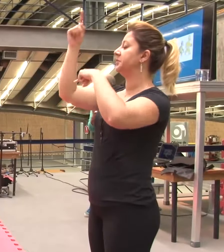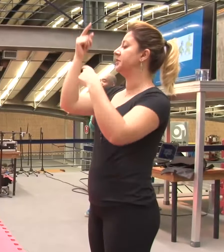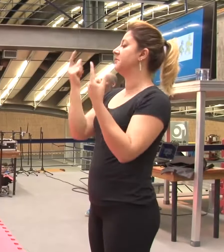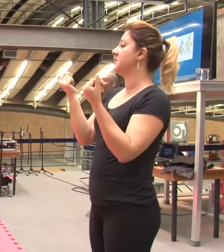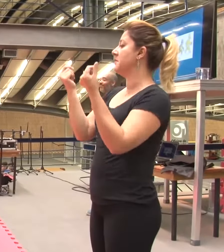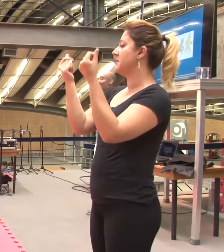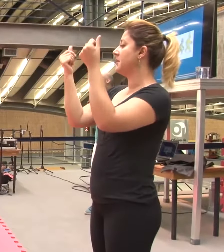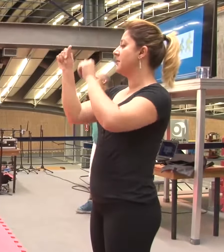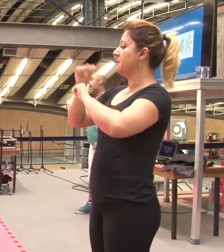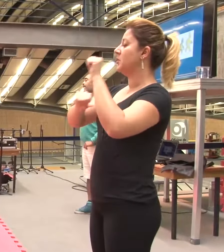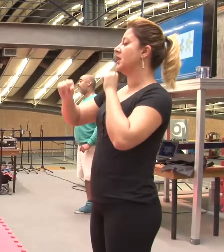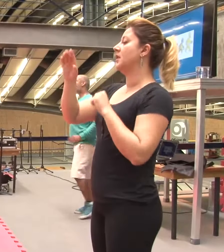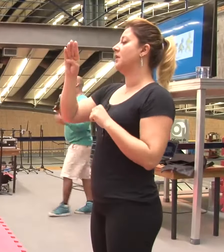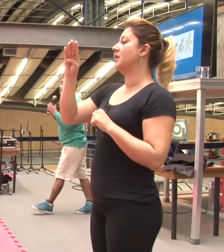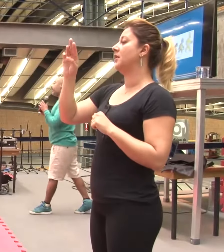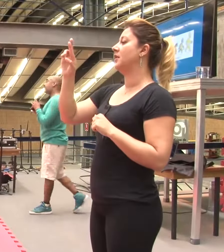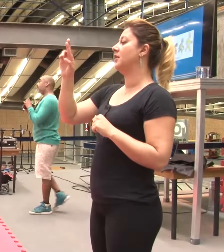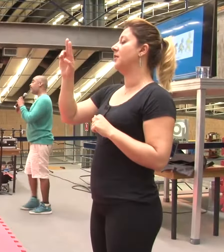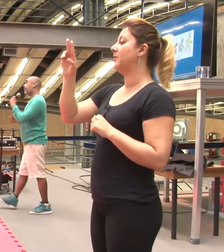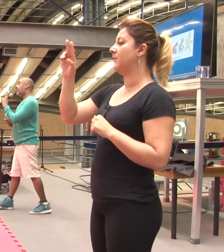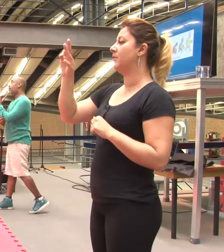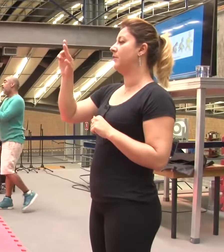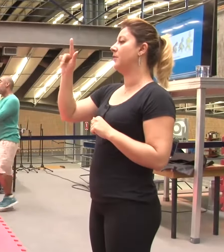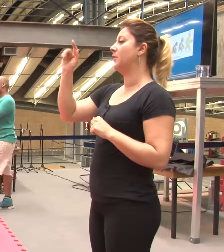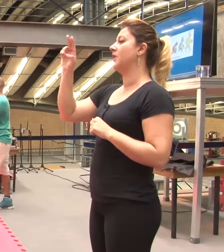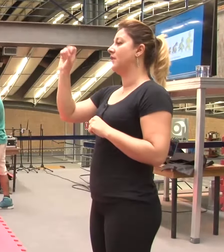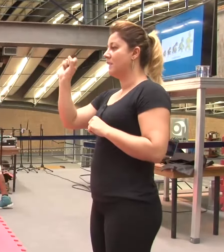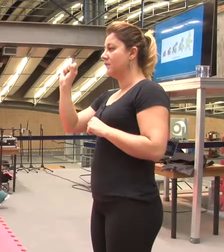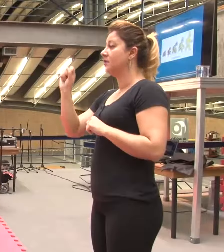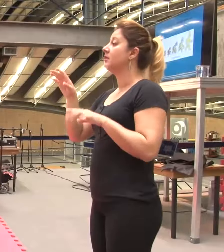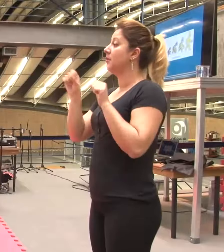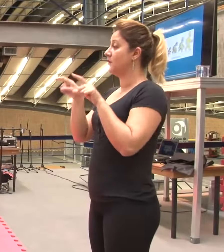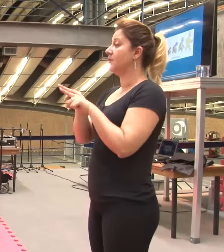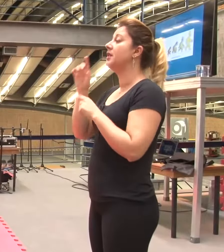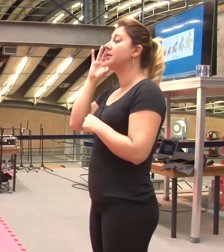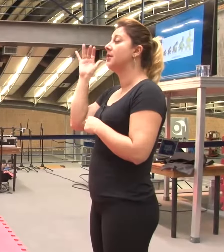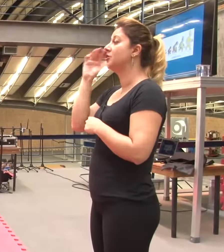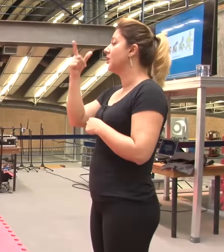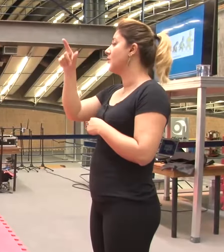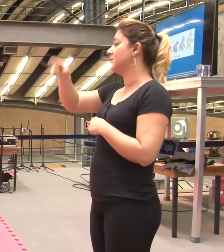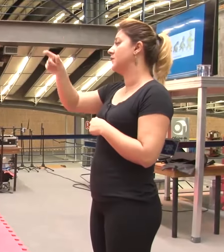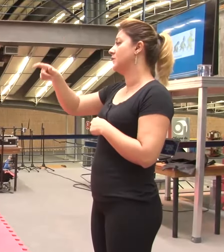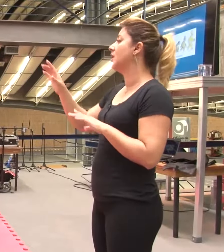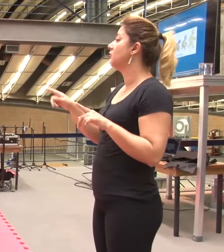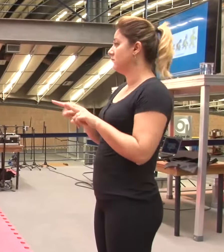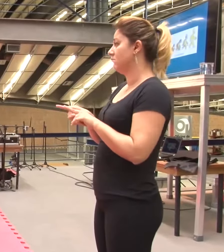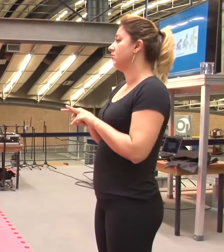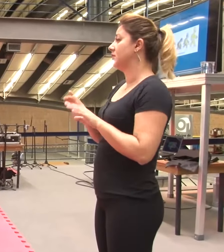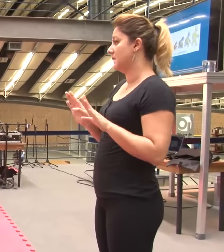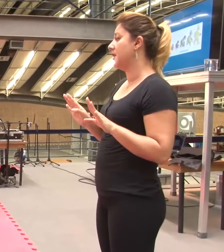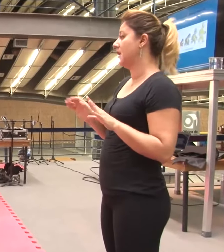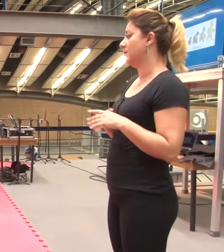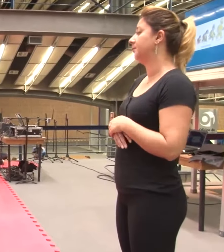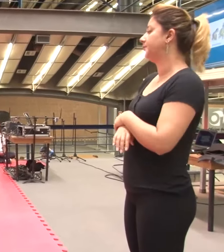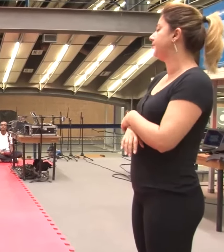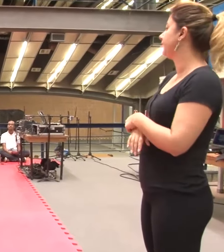aburguesamento. Mas eu posso, por exemplo, imaginar outros personagens.